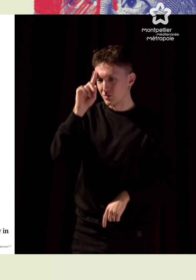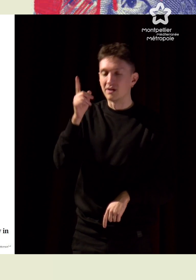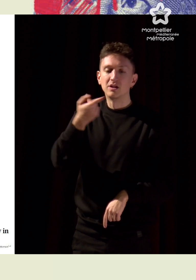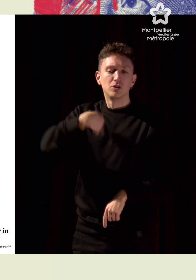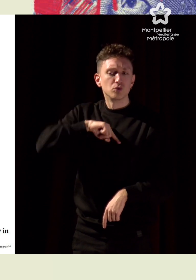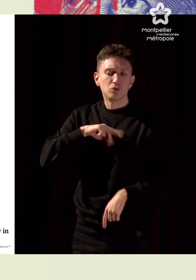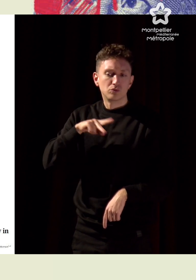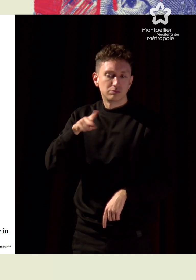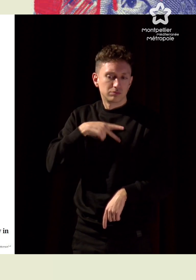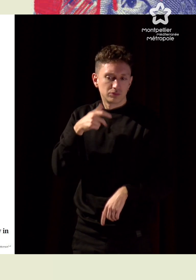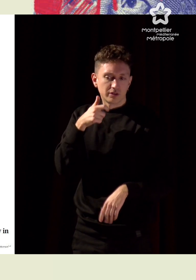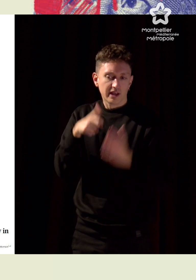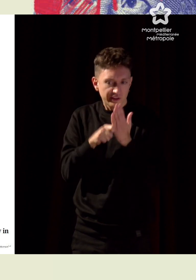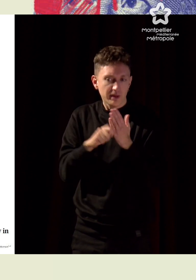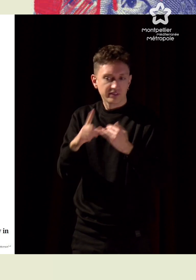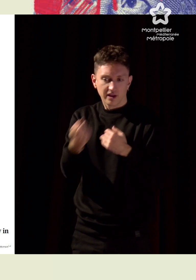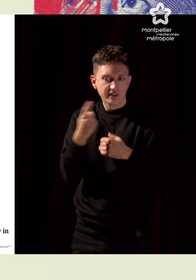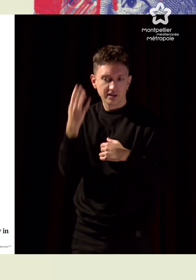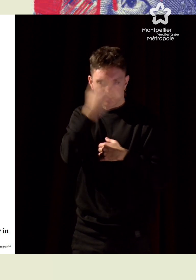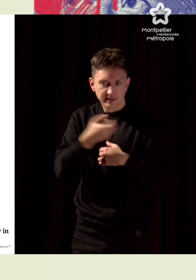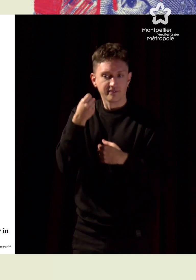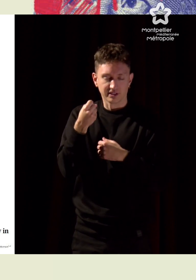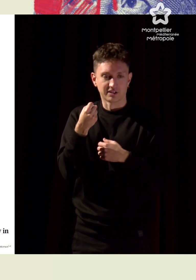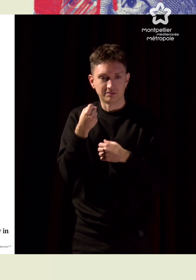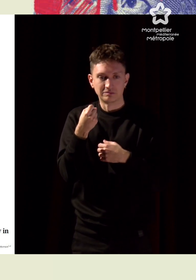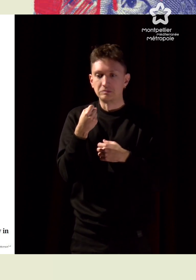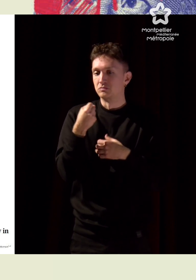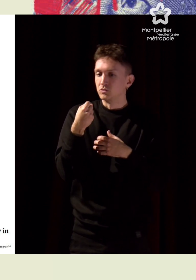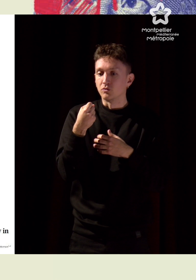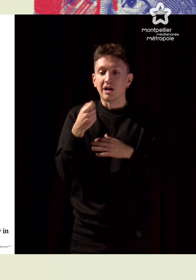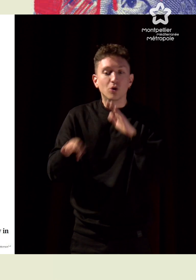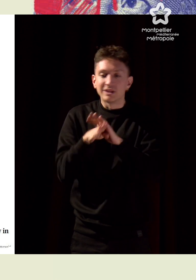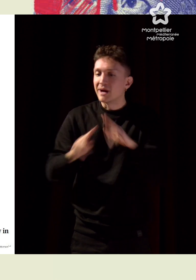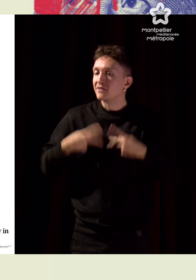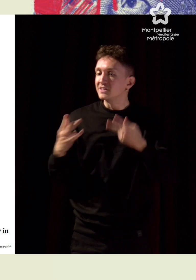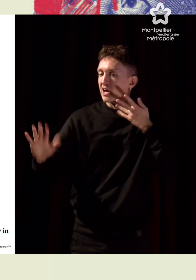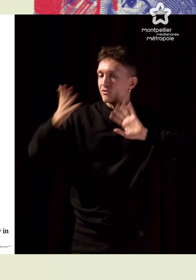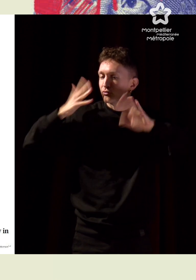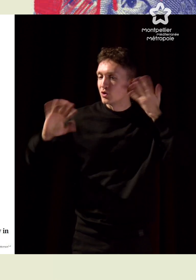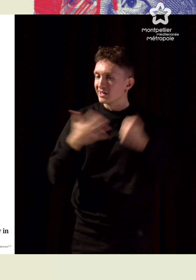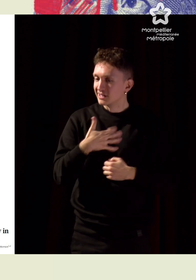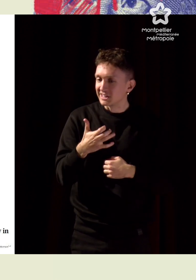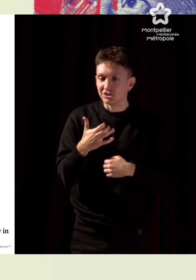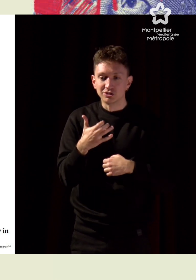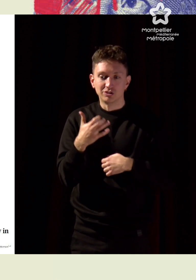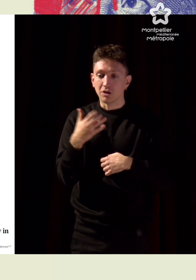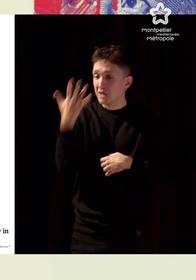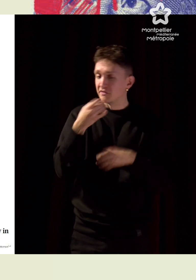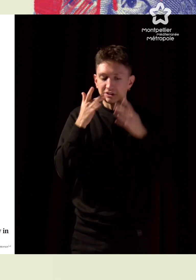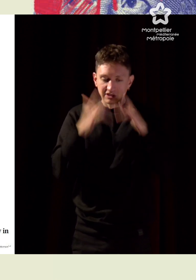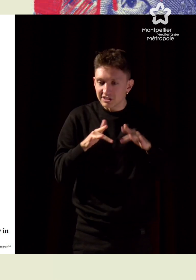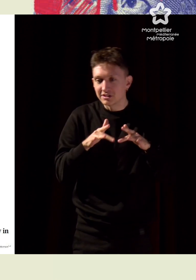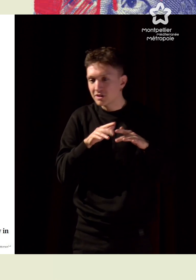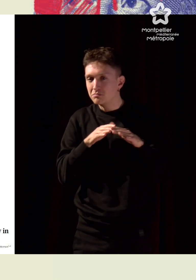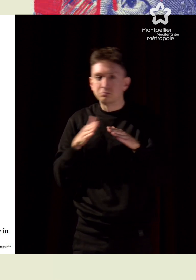singe tropical, elle arrive au Moyen-Orient, puis après, elle va aller dans toute l'Eurasie. Ce sont des nouveaux